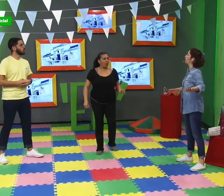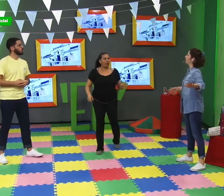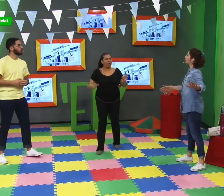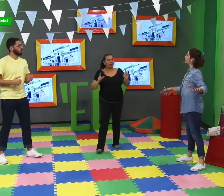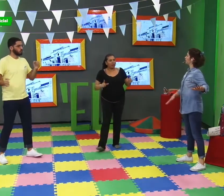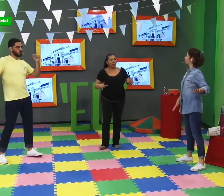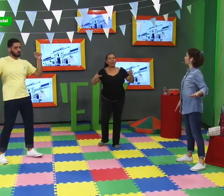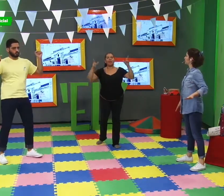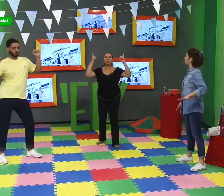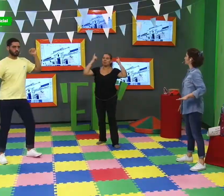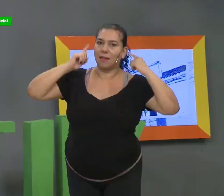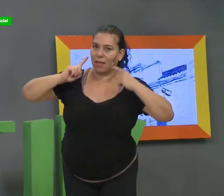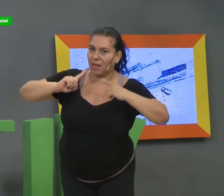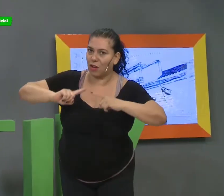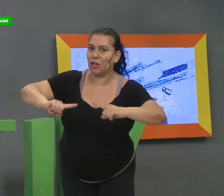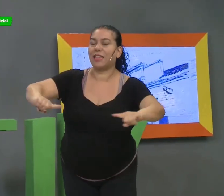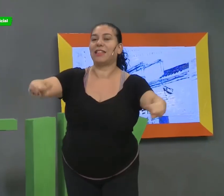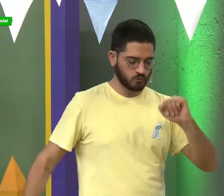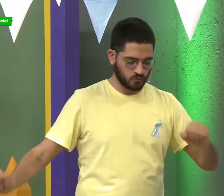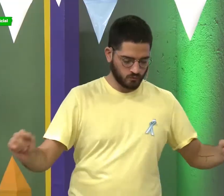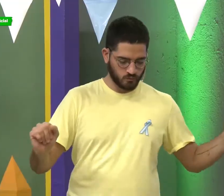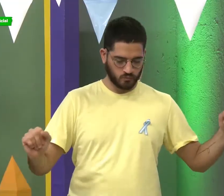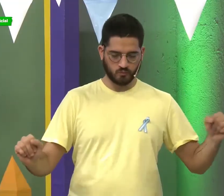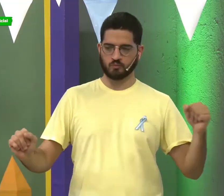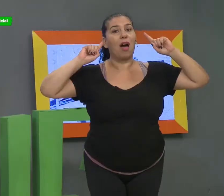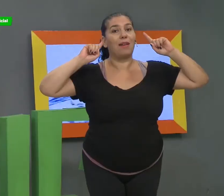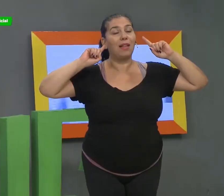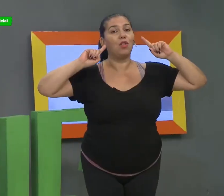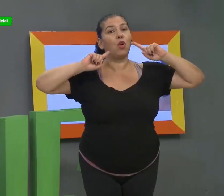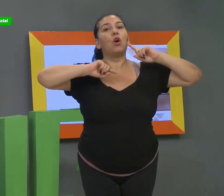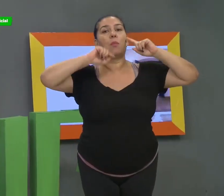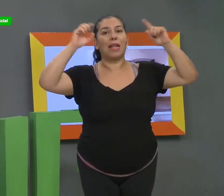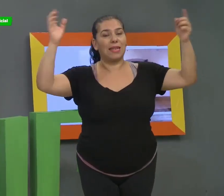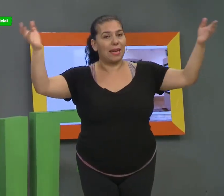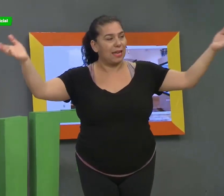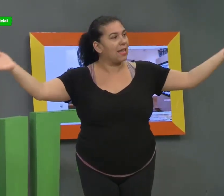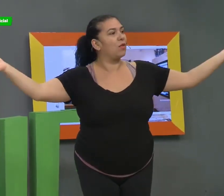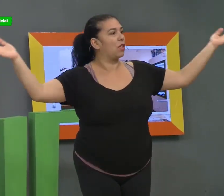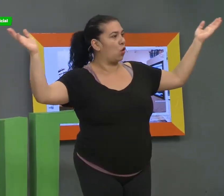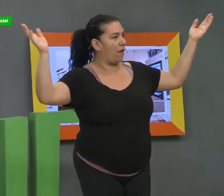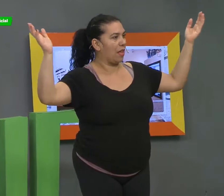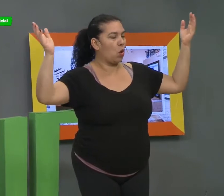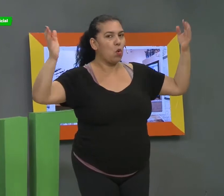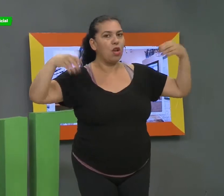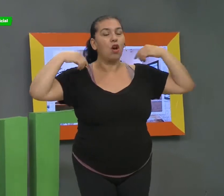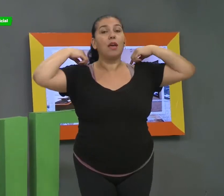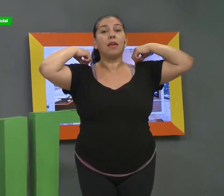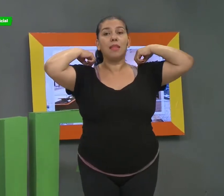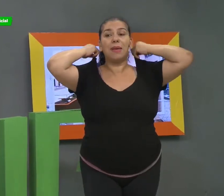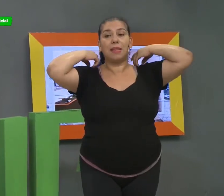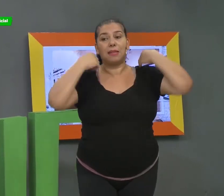cuerpo. Libertades que tienen que ver con esta independencia que estamos hablando por la cercanía de nuestro 9 de